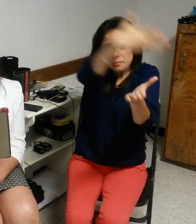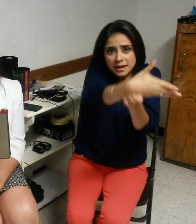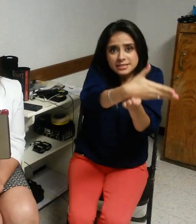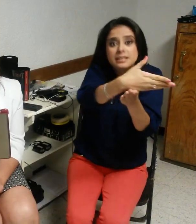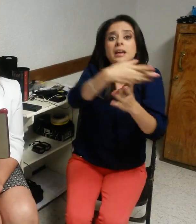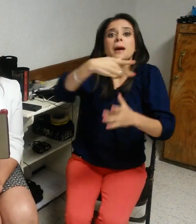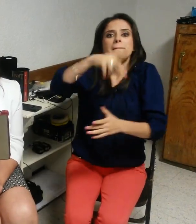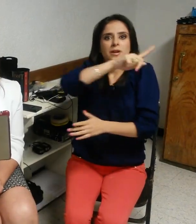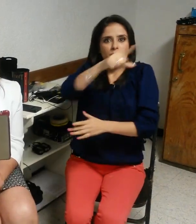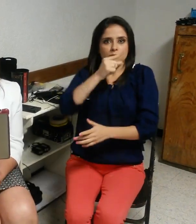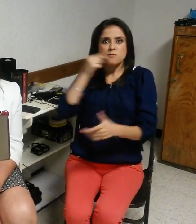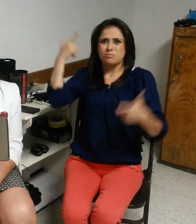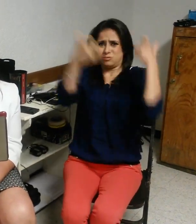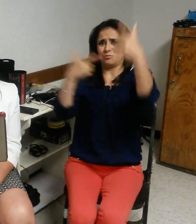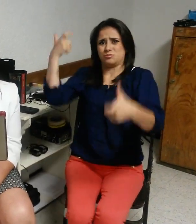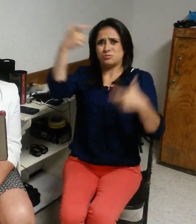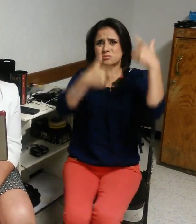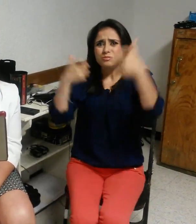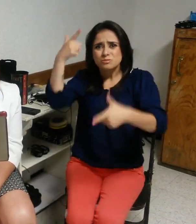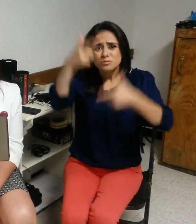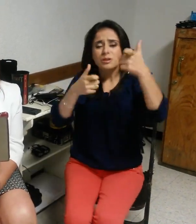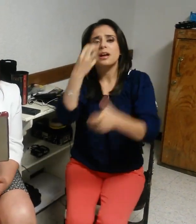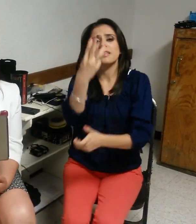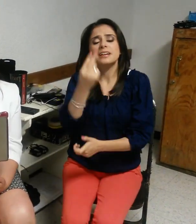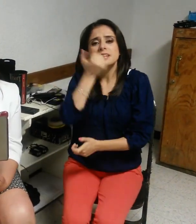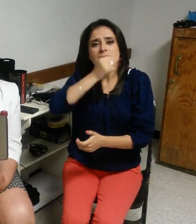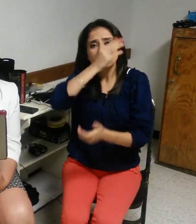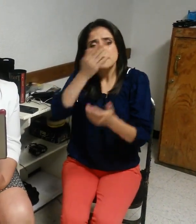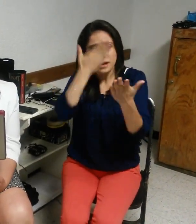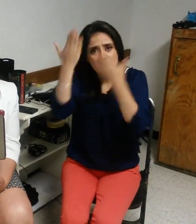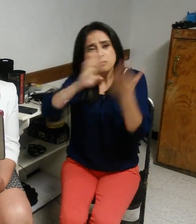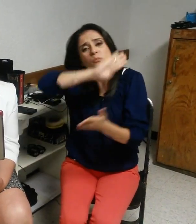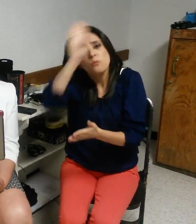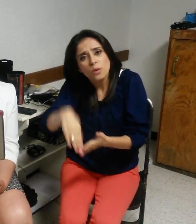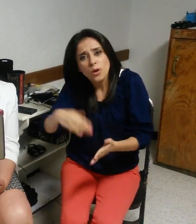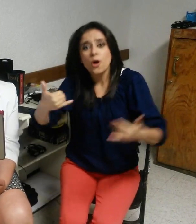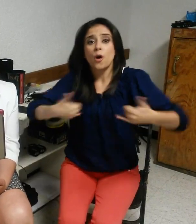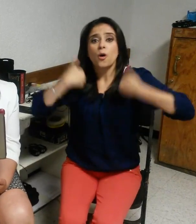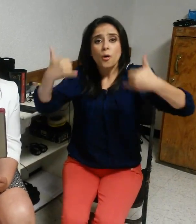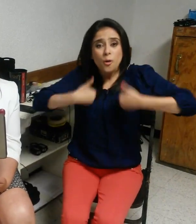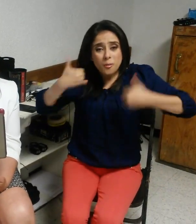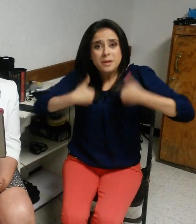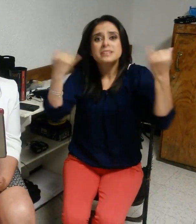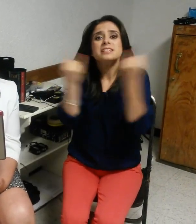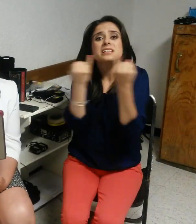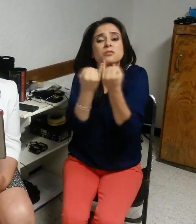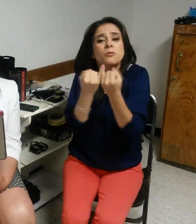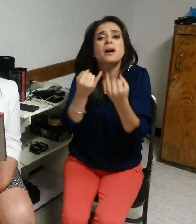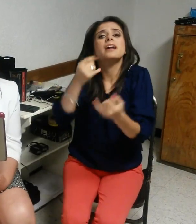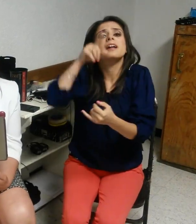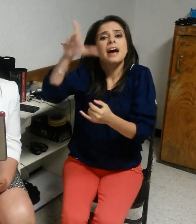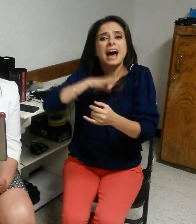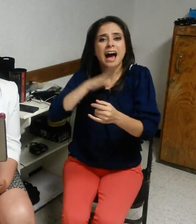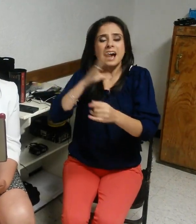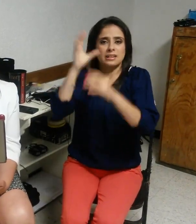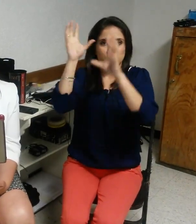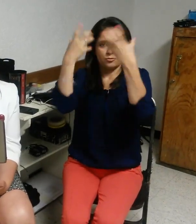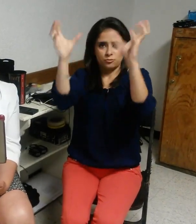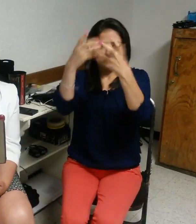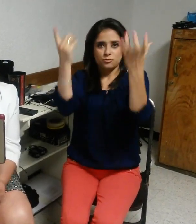murieron seis personas, entre ellos tres estudiantes, además de jóvenes que fueron vistos por última vez en patrullas